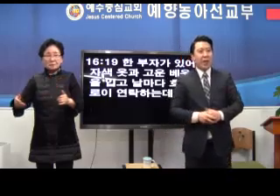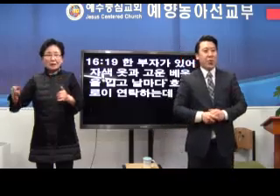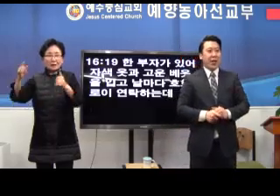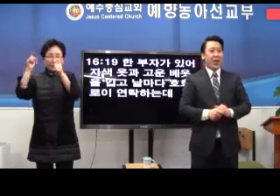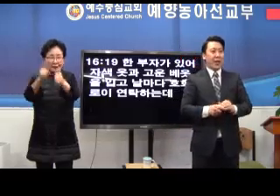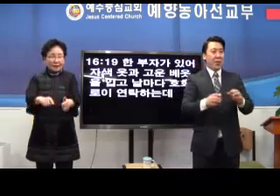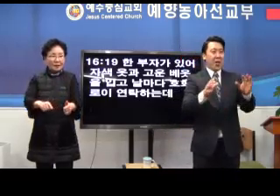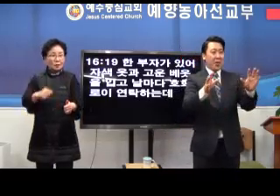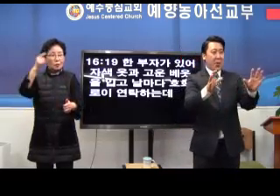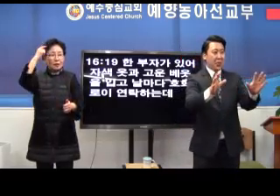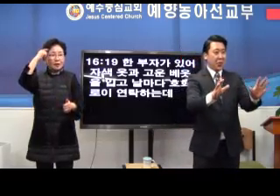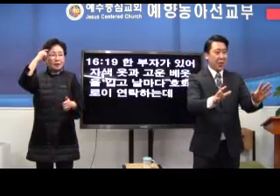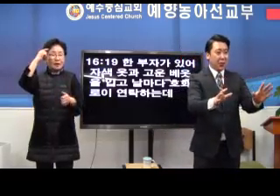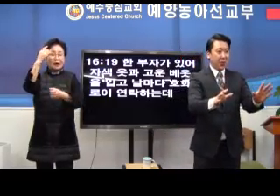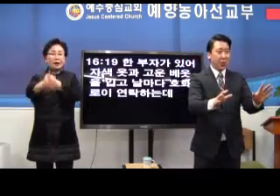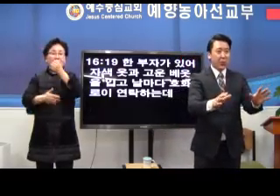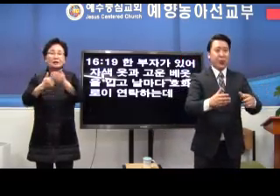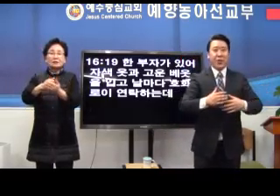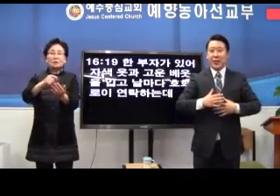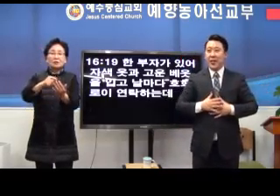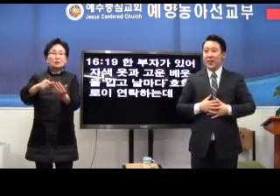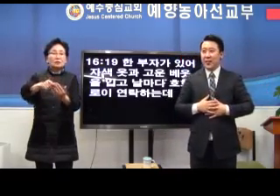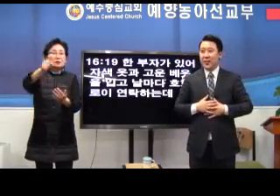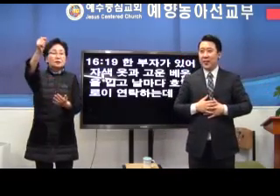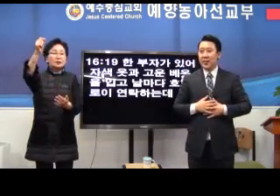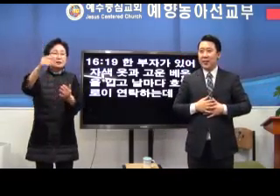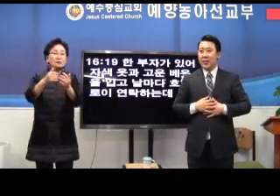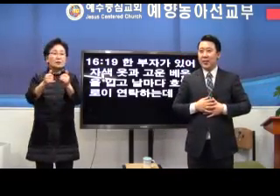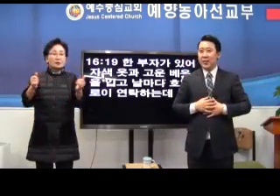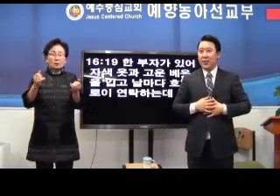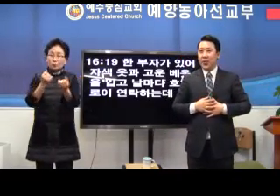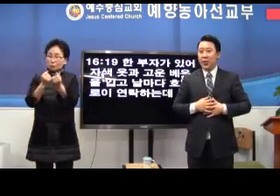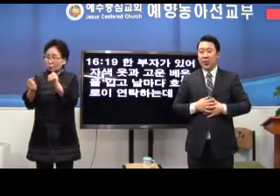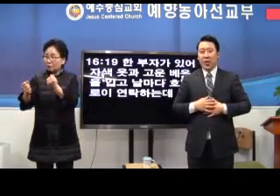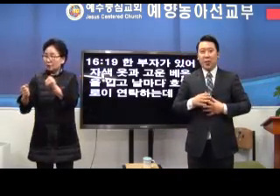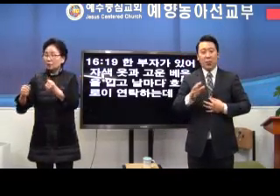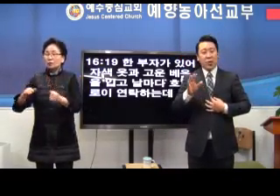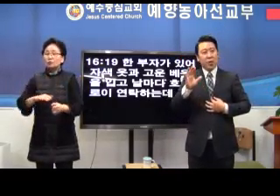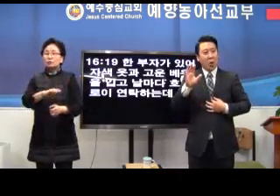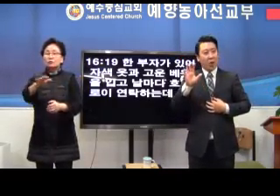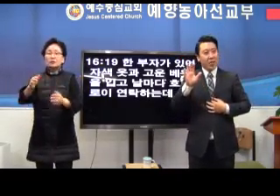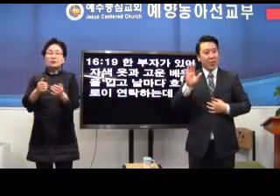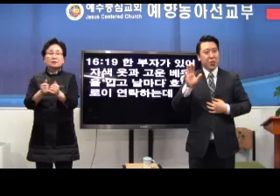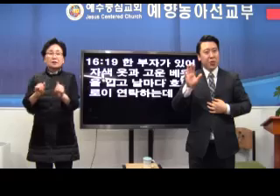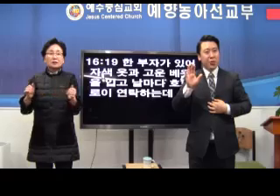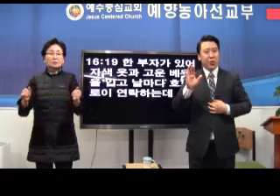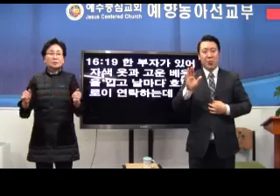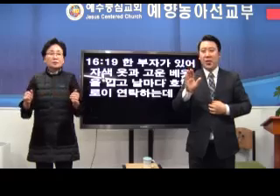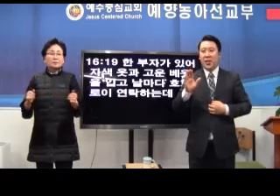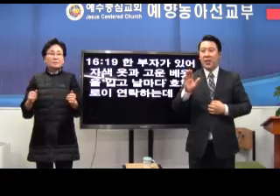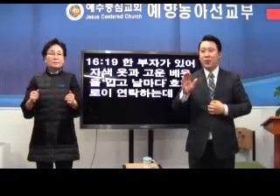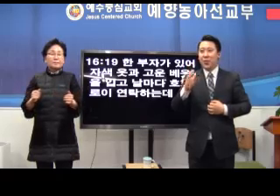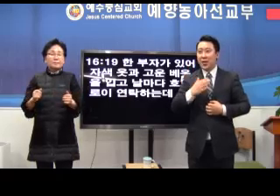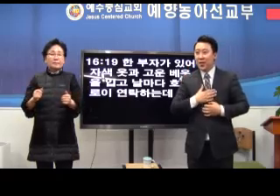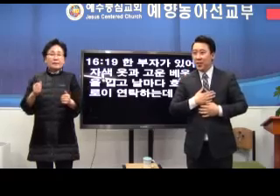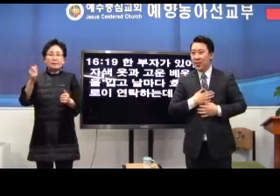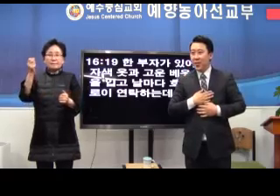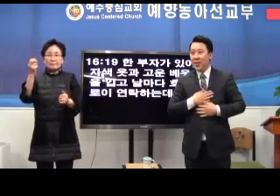아무리 하나님이 택한 백성이라도 우리 인간은 한 몇 가지 의미를 두고 있습니다. 우리 인간은